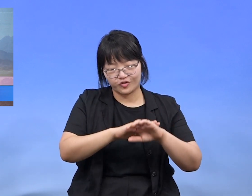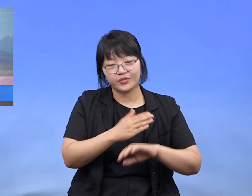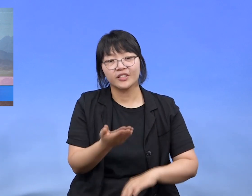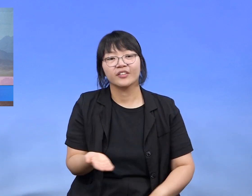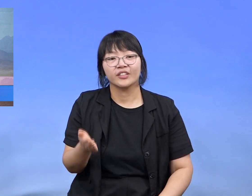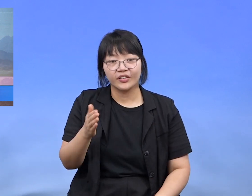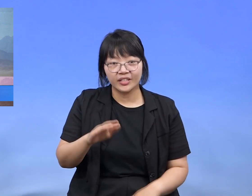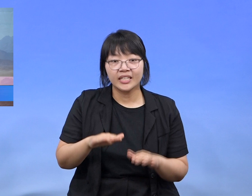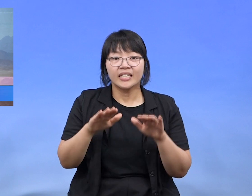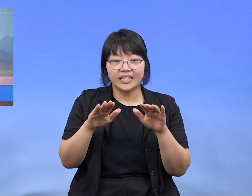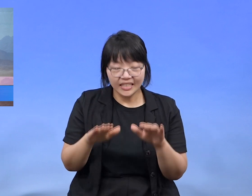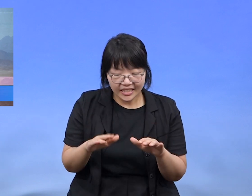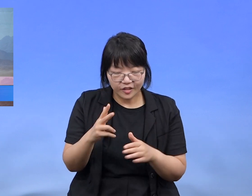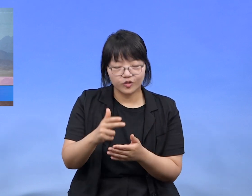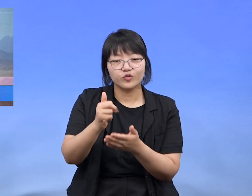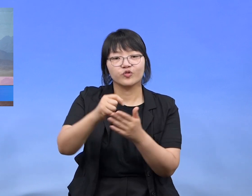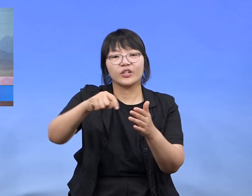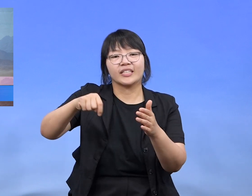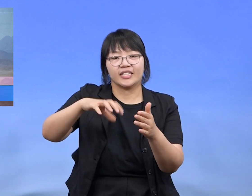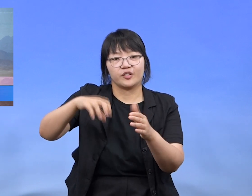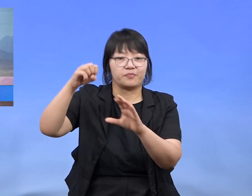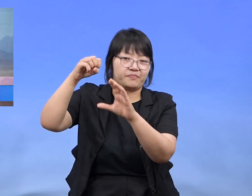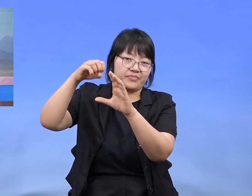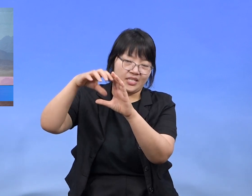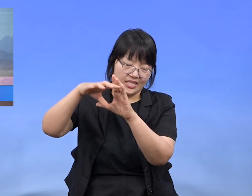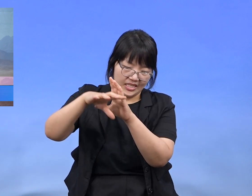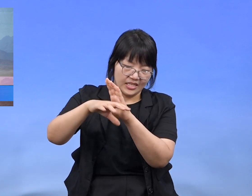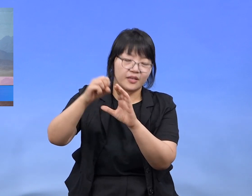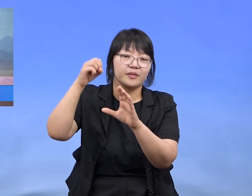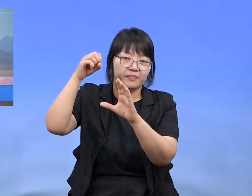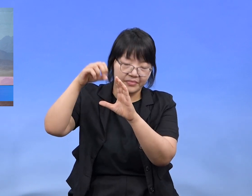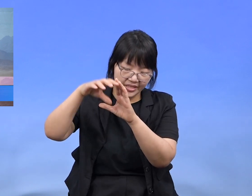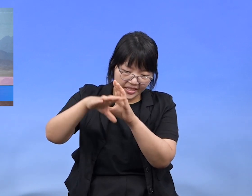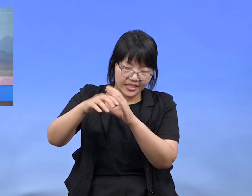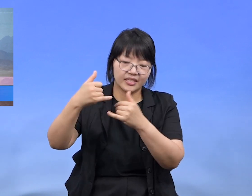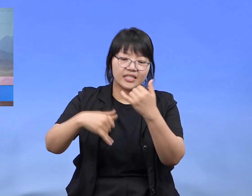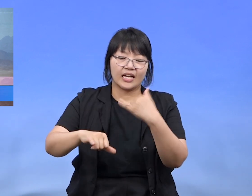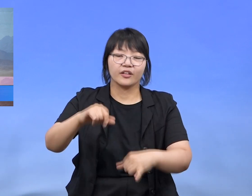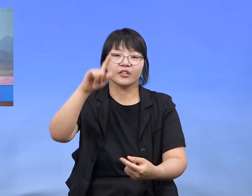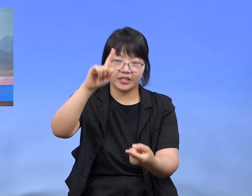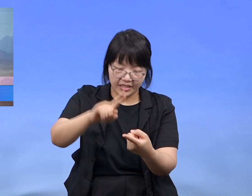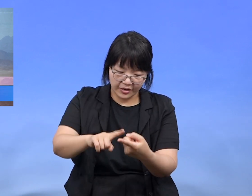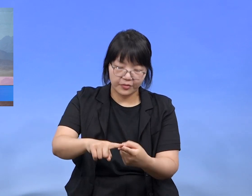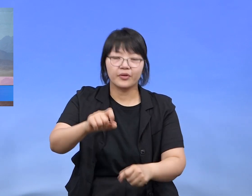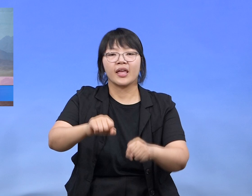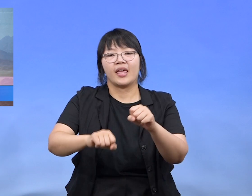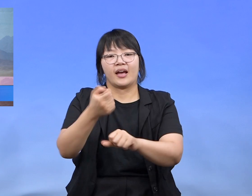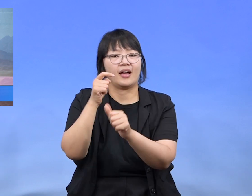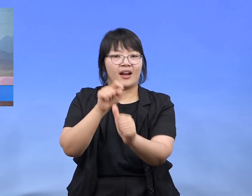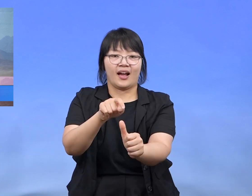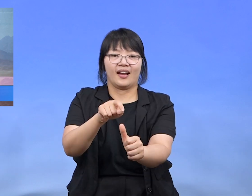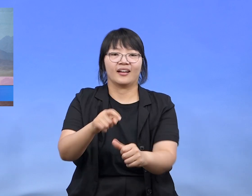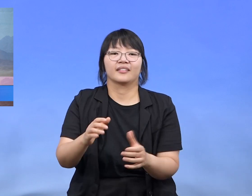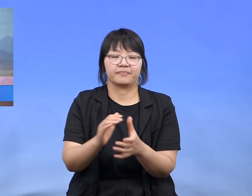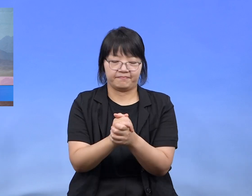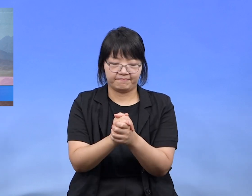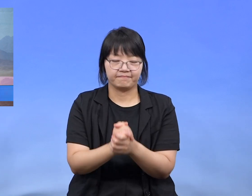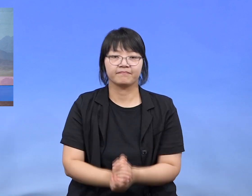어둠이더니 이제는 주 안에서 빛이라. 빛의 자녀들처럼 행하라. 아멘.